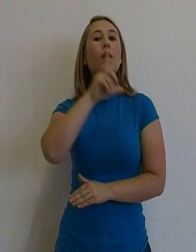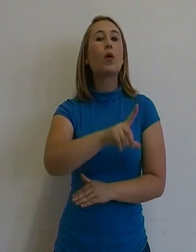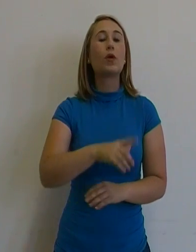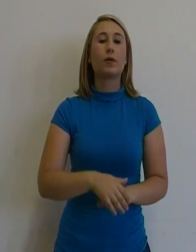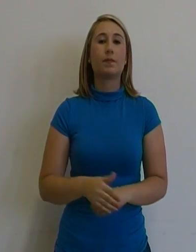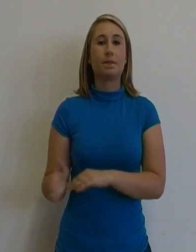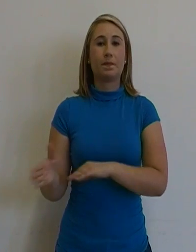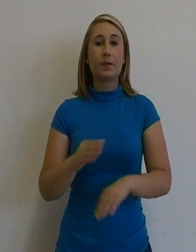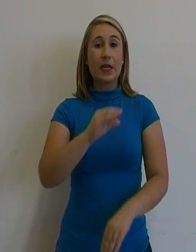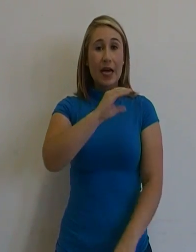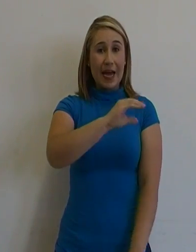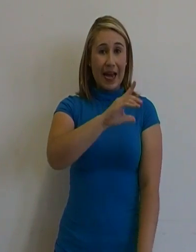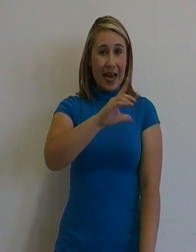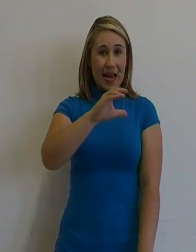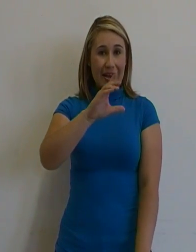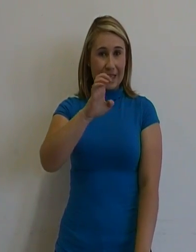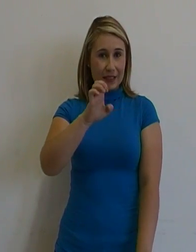39C, número